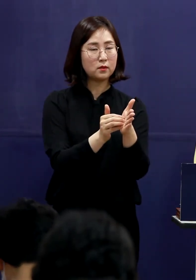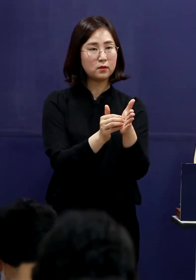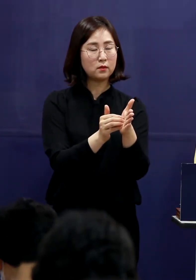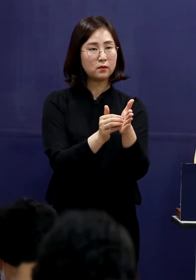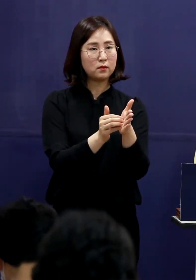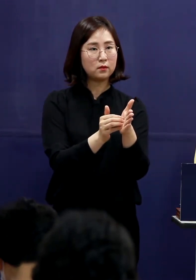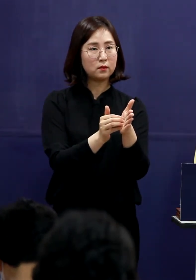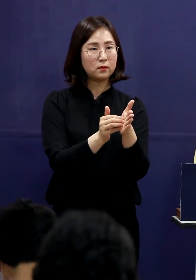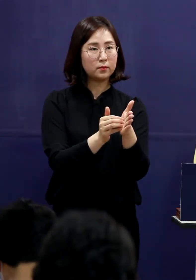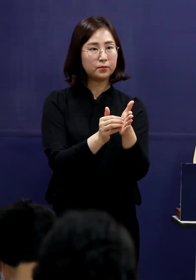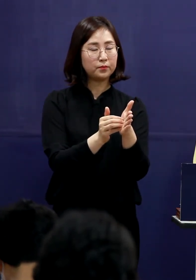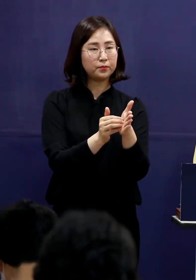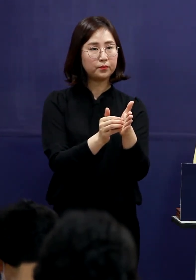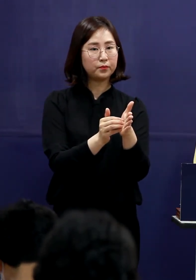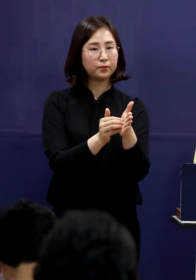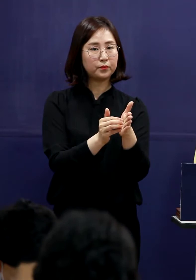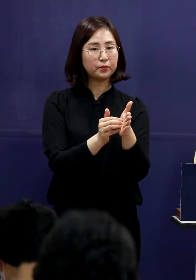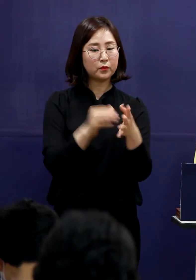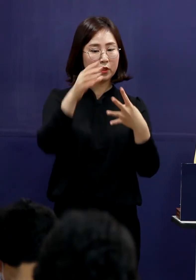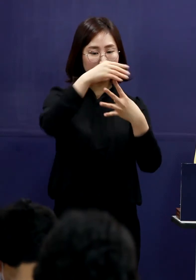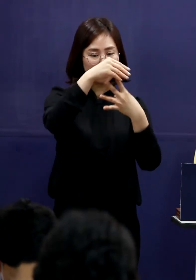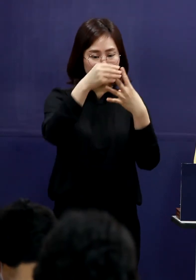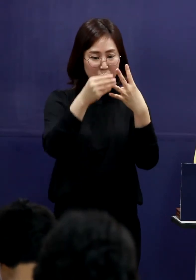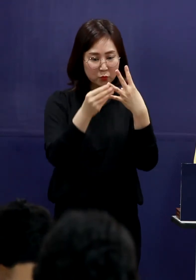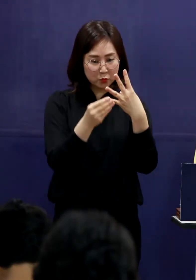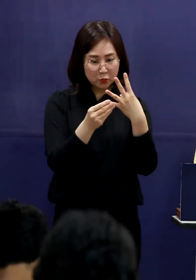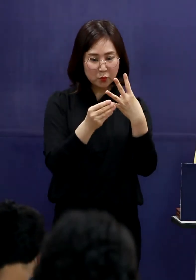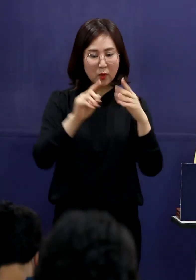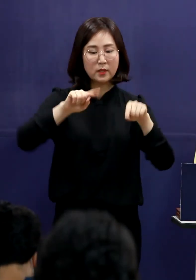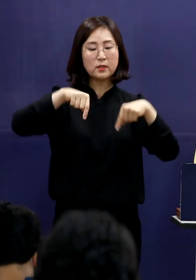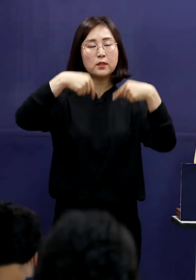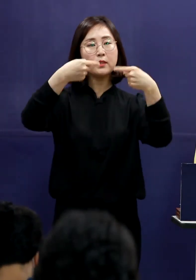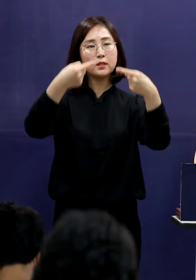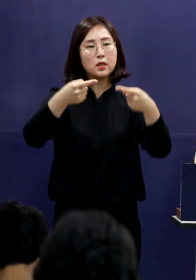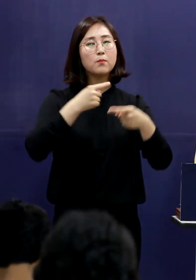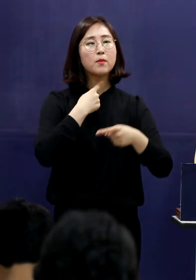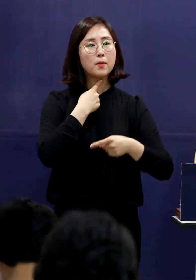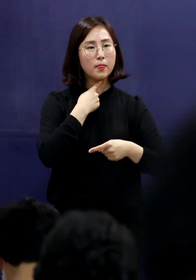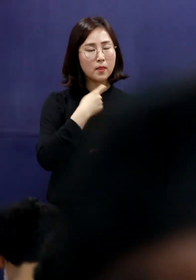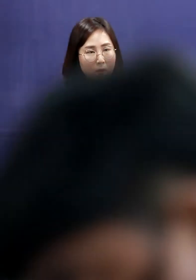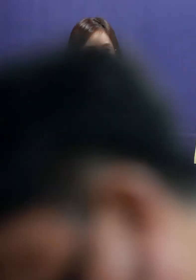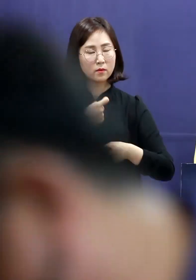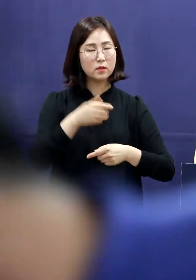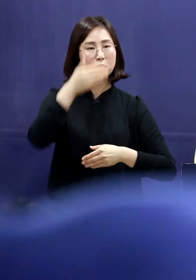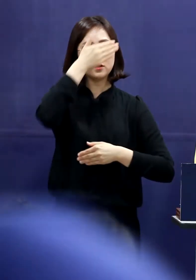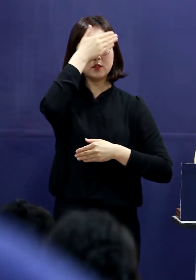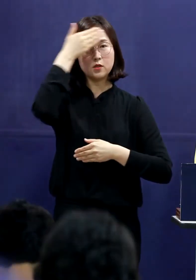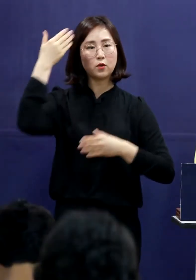인큐베이팅 프로그램에 참여했던 청년 예술가들은 그동안에 이제